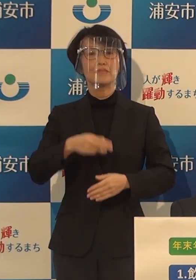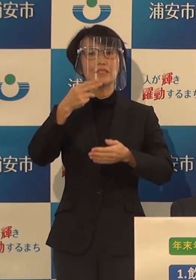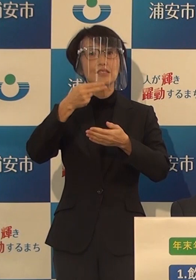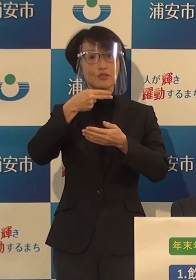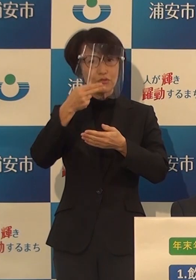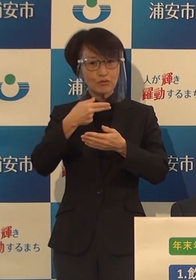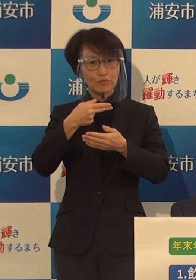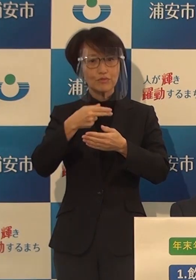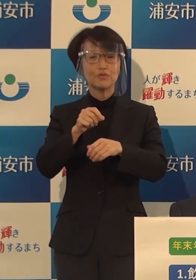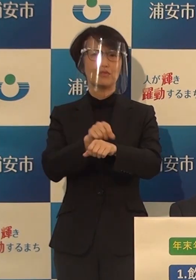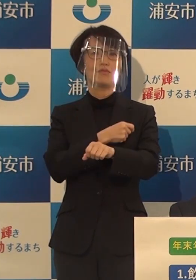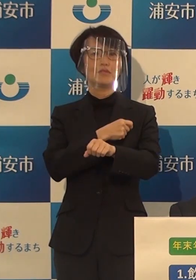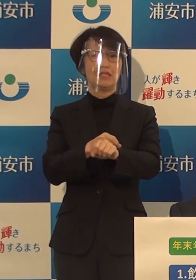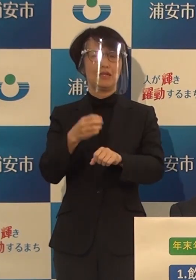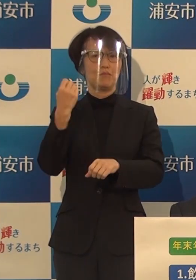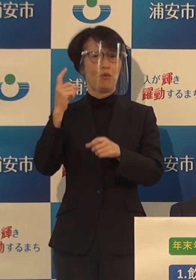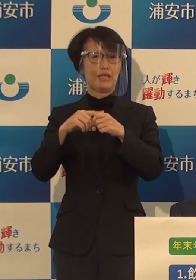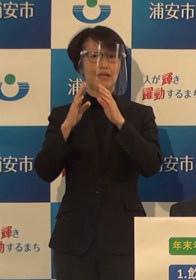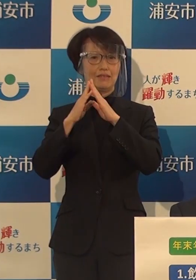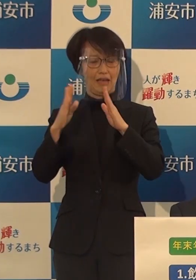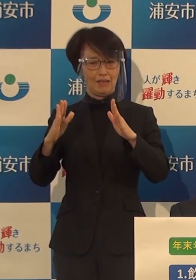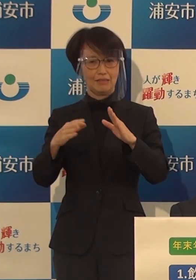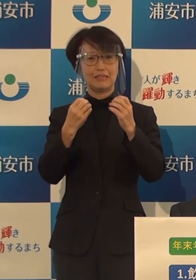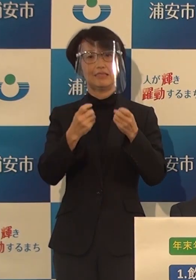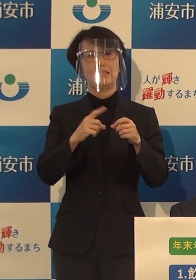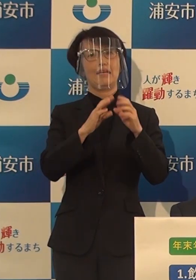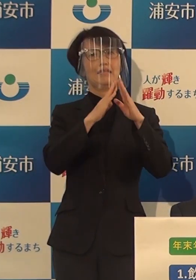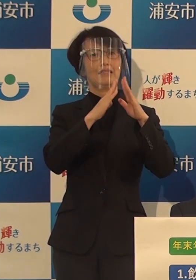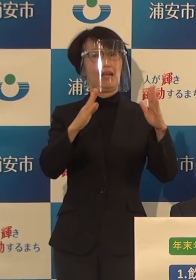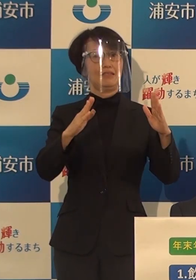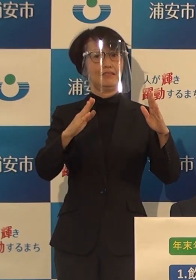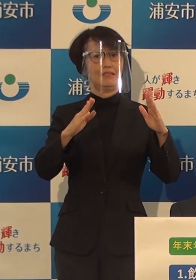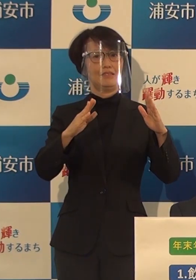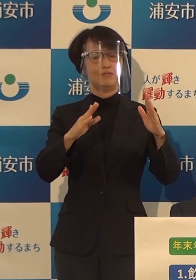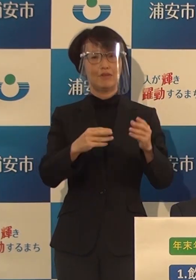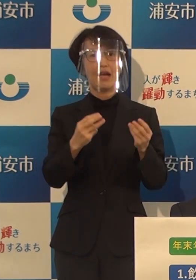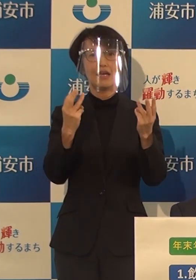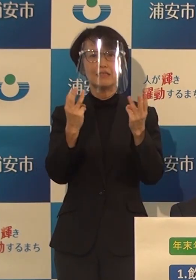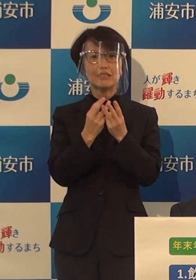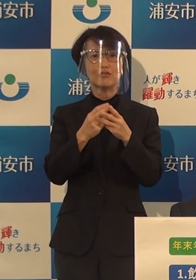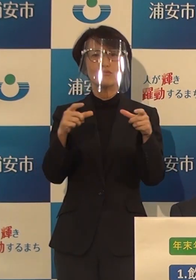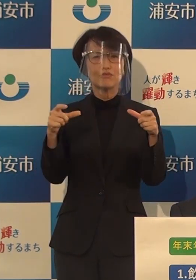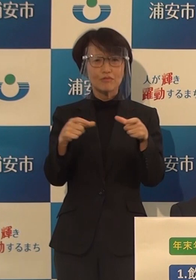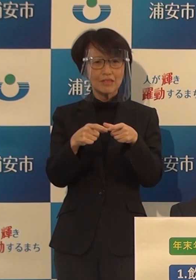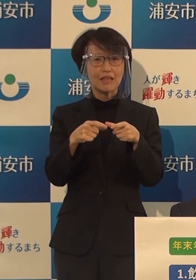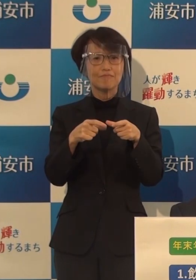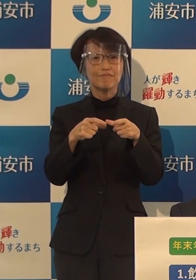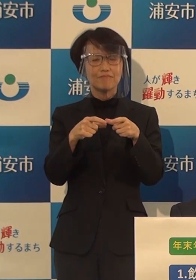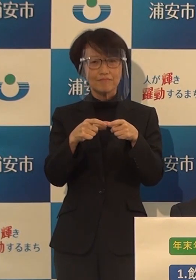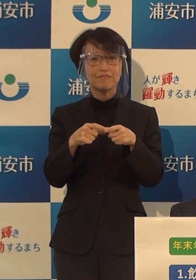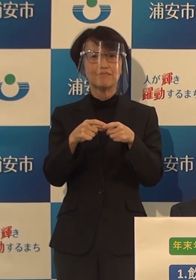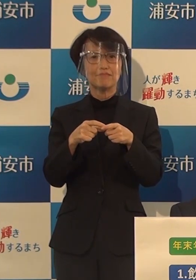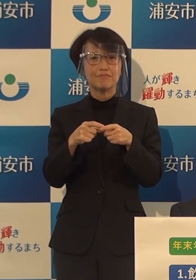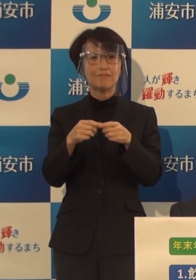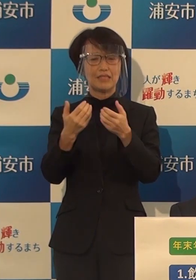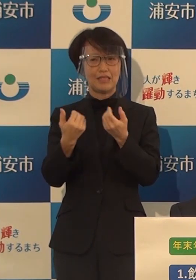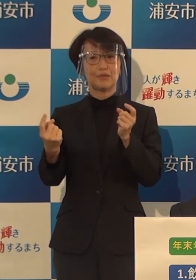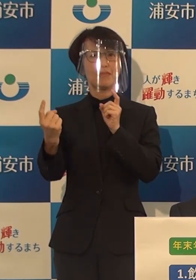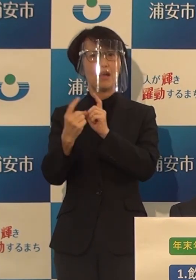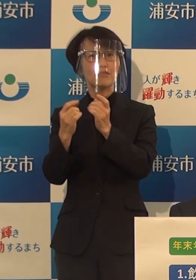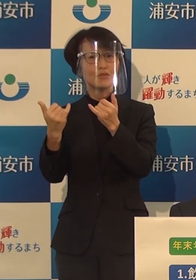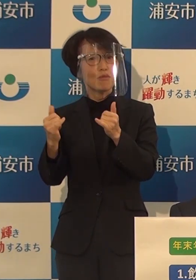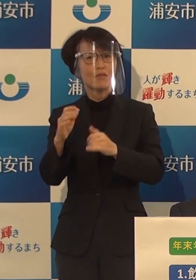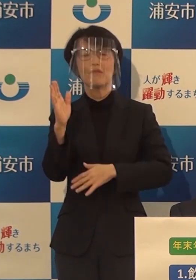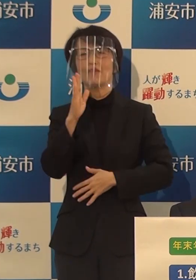飲食、特に忘年会や新年会については、少人数でなるべく普